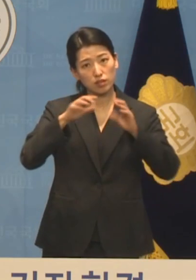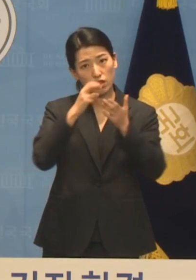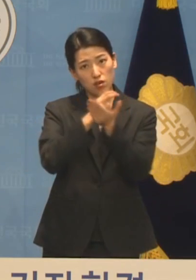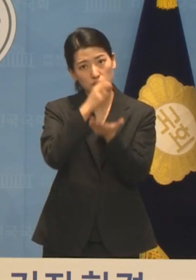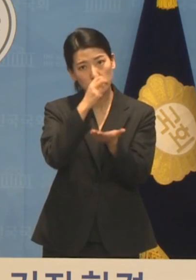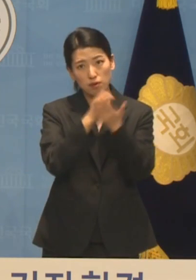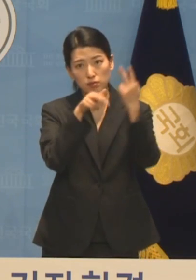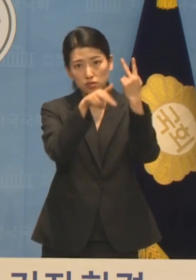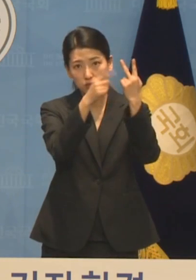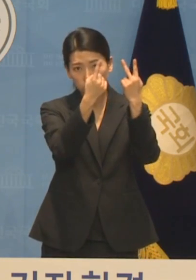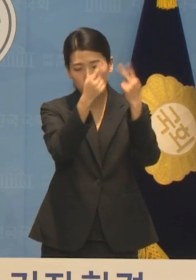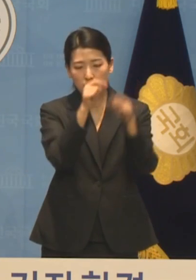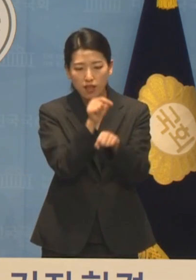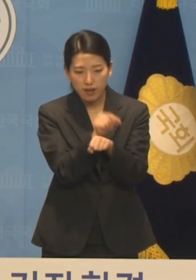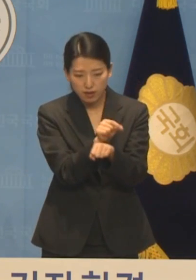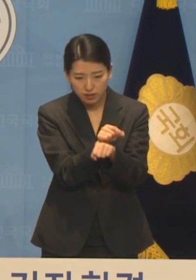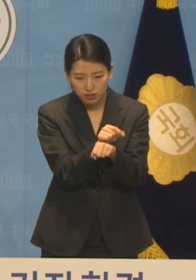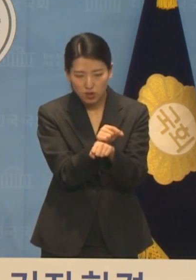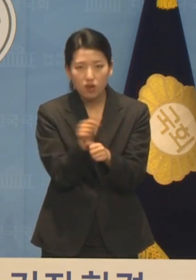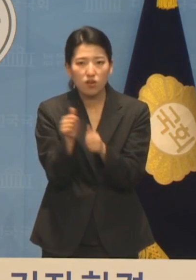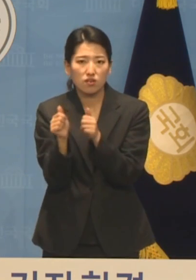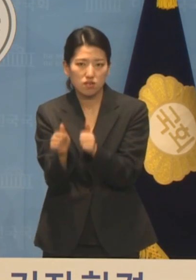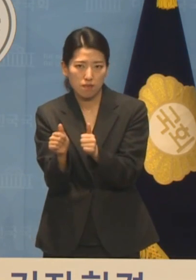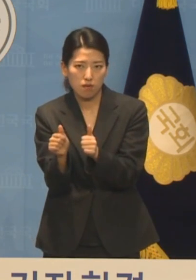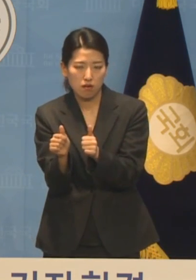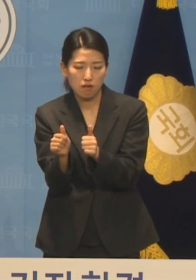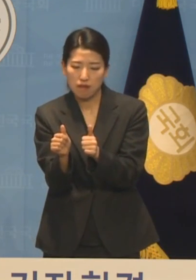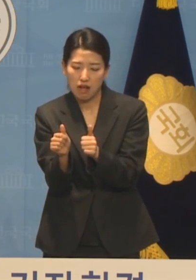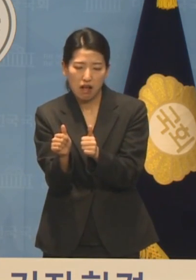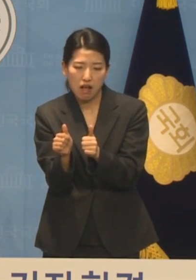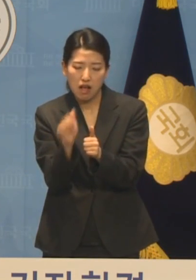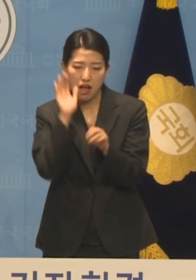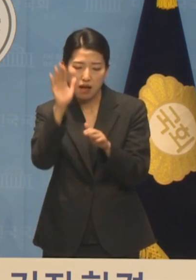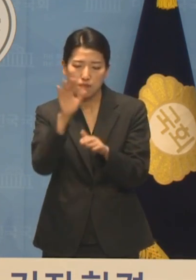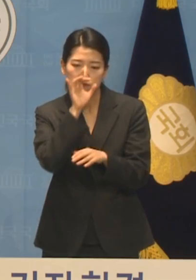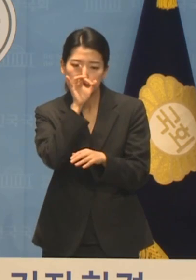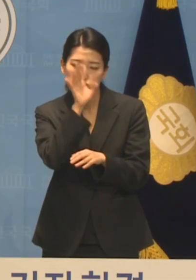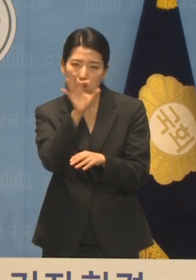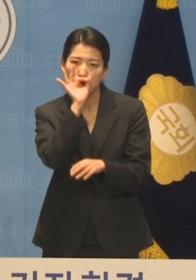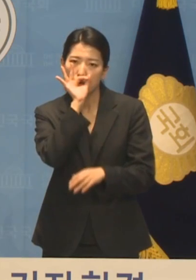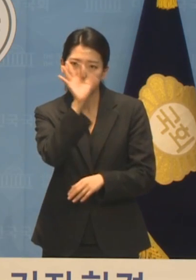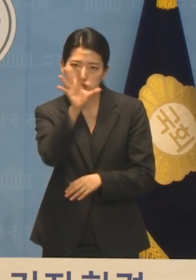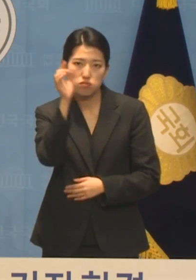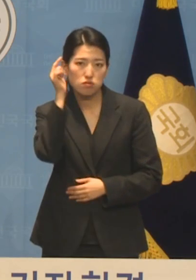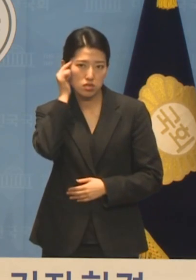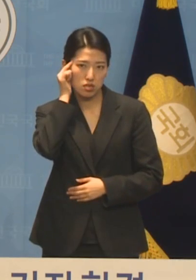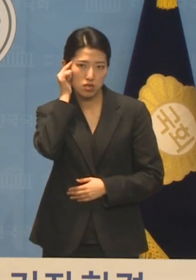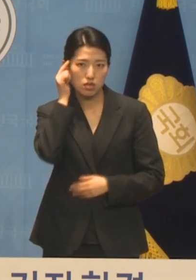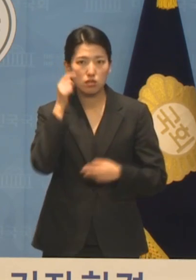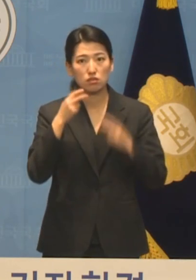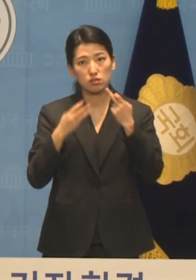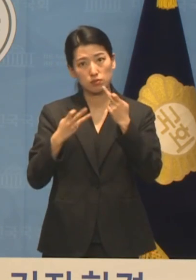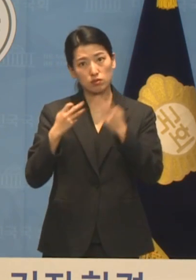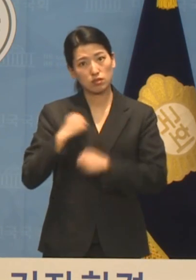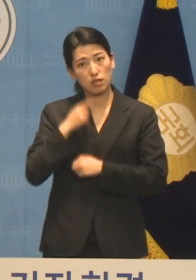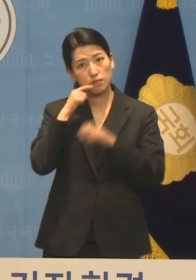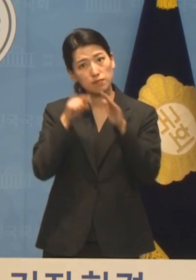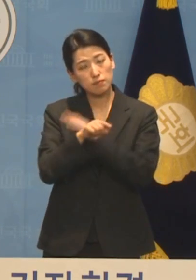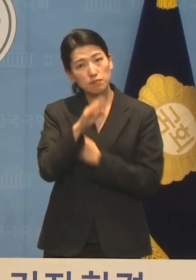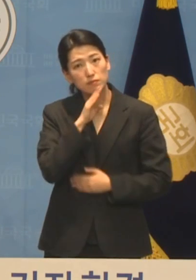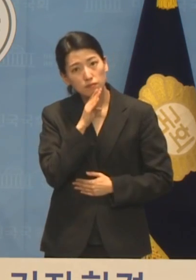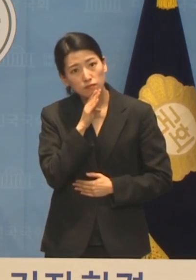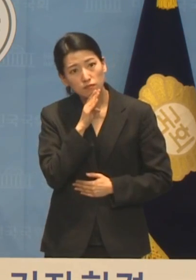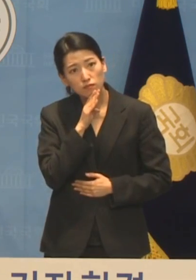언급한 행정 및 사법 기능 수행이 현저히 곤란한 상태라고 판단한 것입니다. 그렇다면 대통령